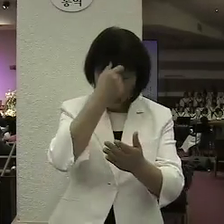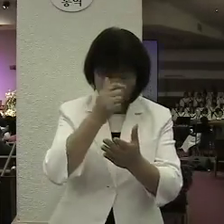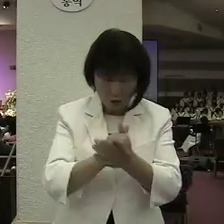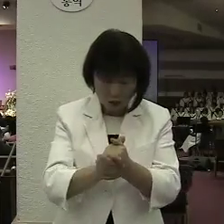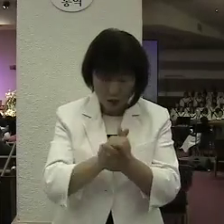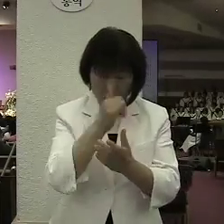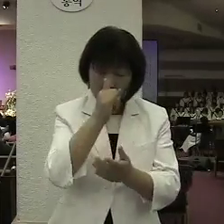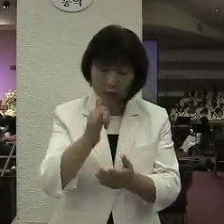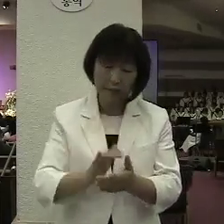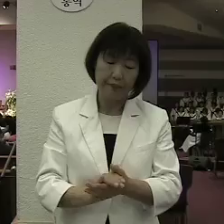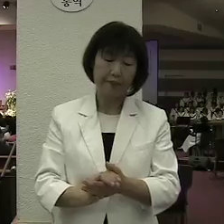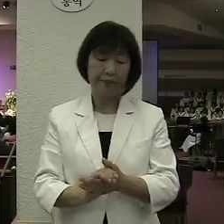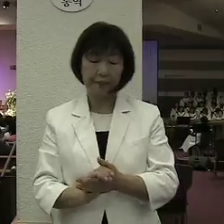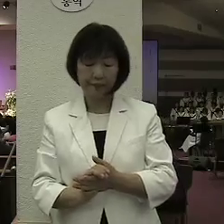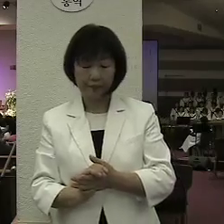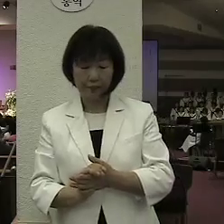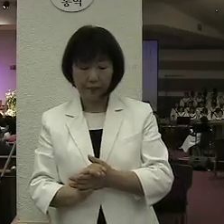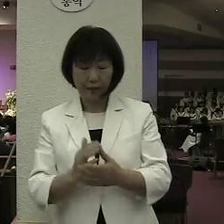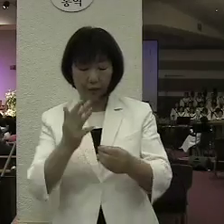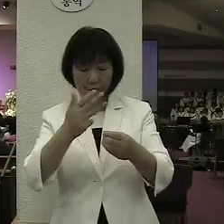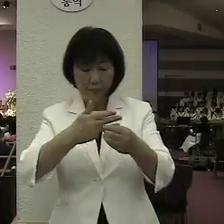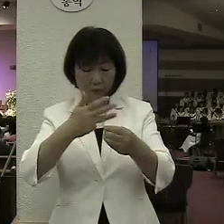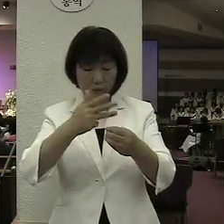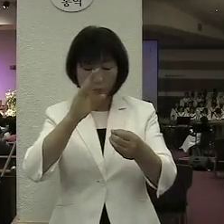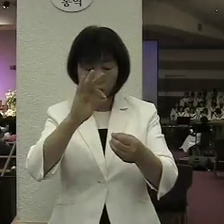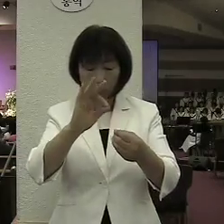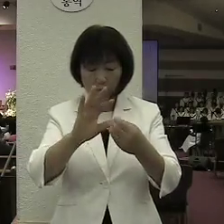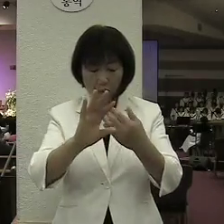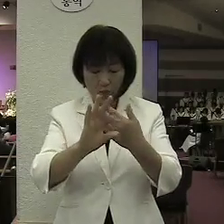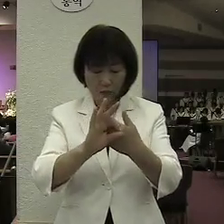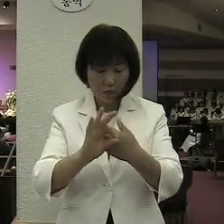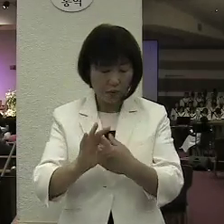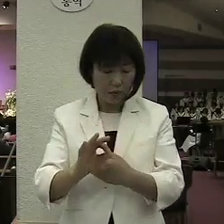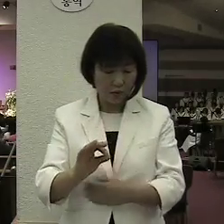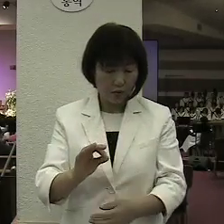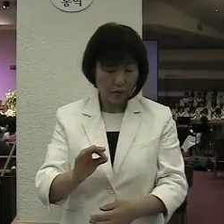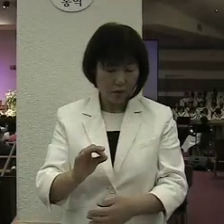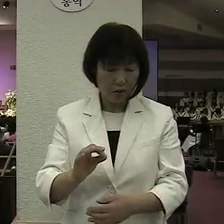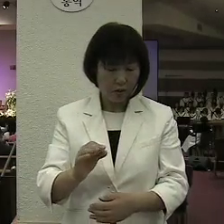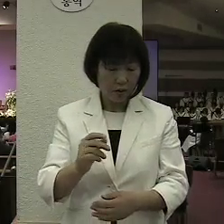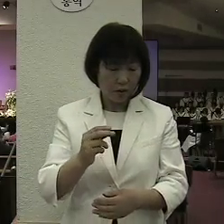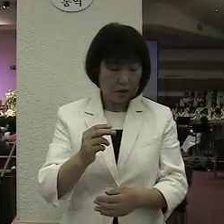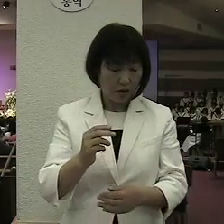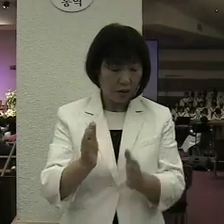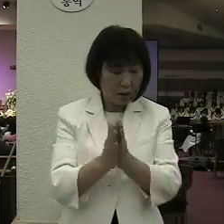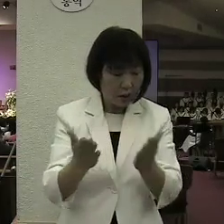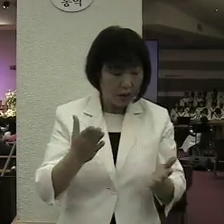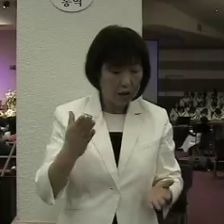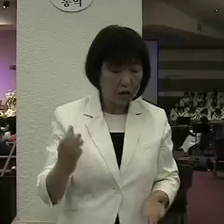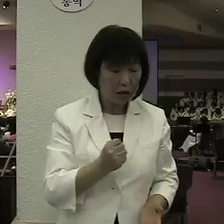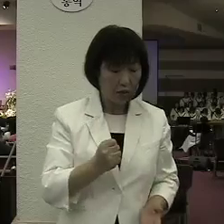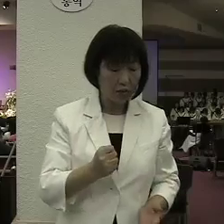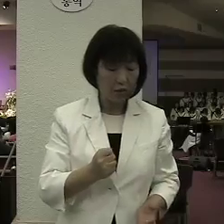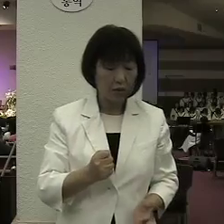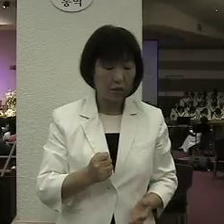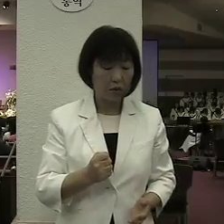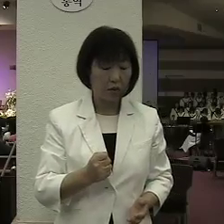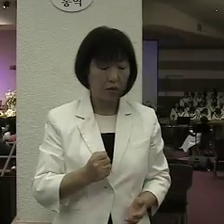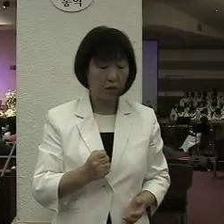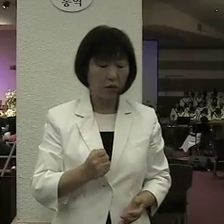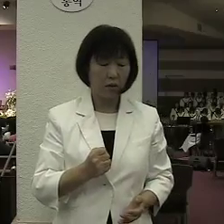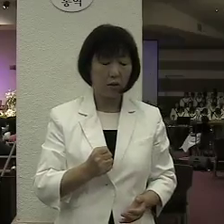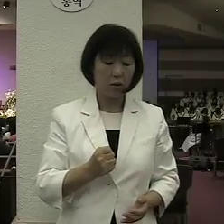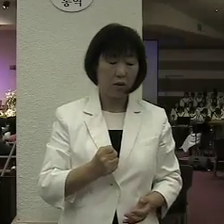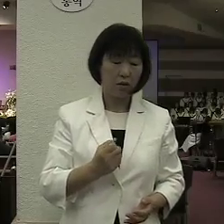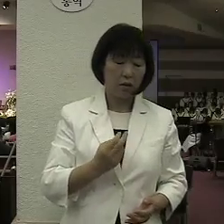가운데 우리의 애통이 변하여 우리의 예배로 변화되는 놀라운 축복의 역사가 있기를 예수님의